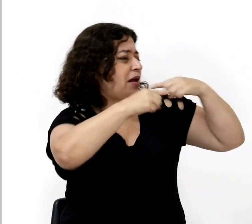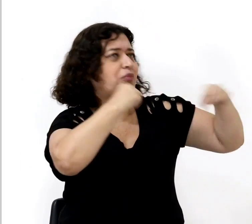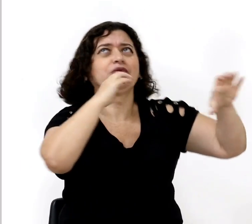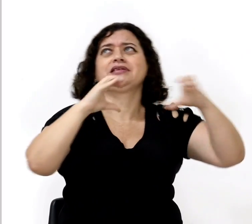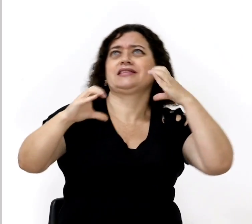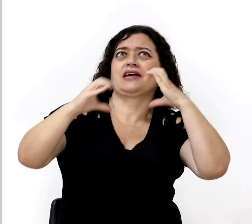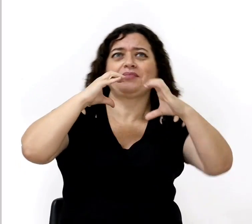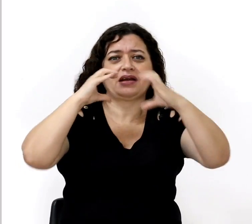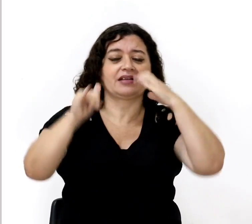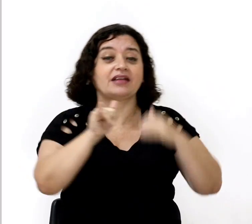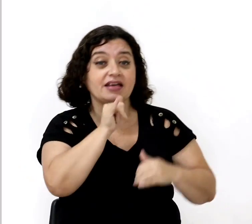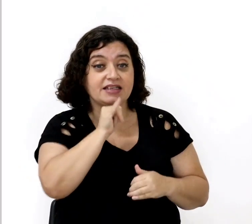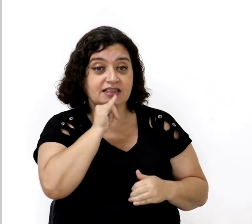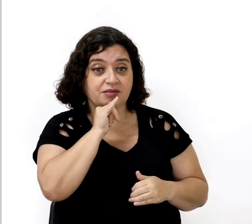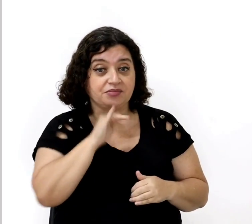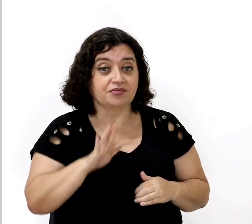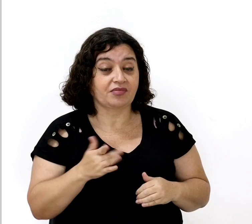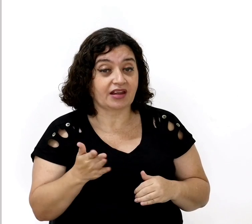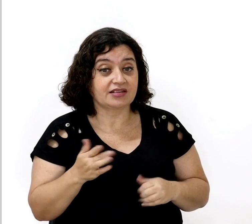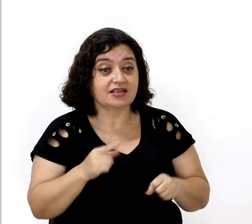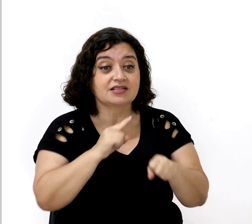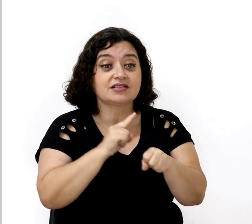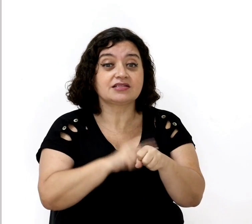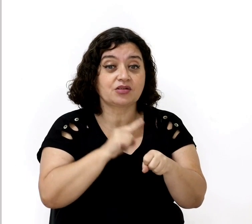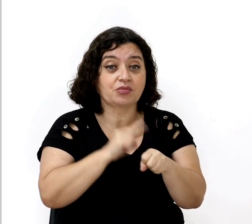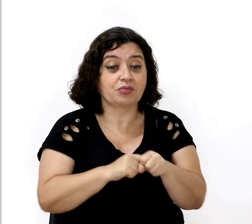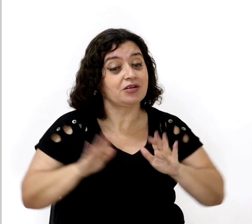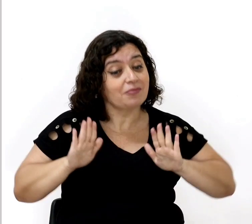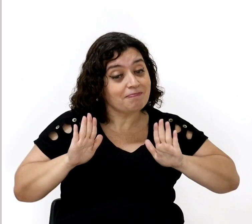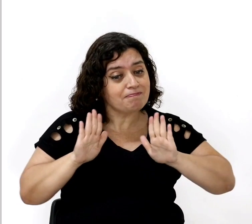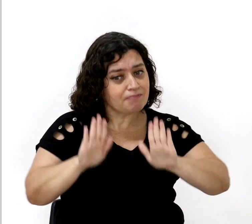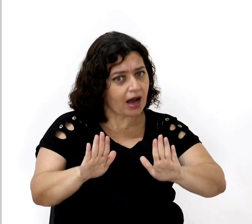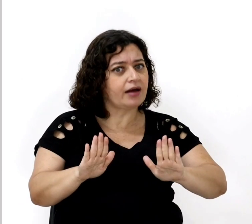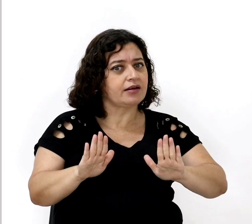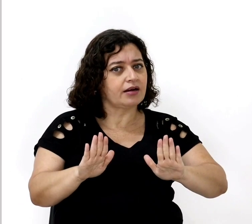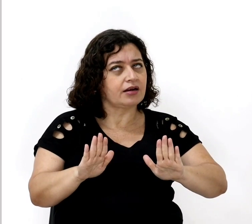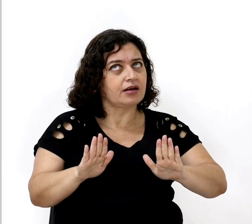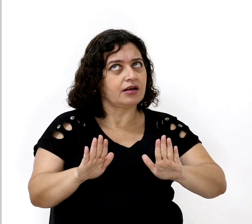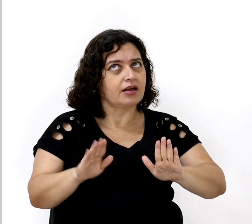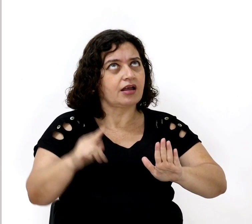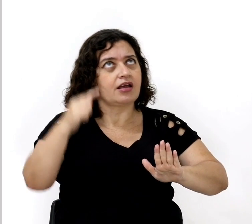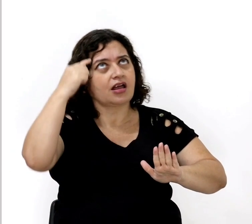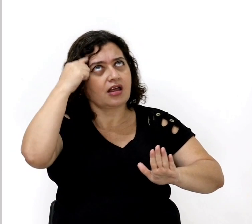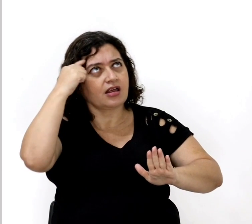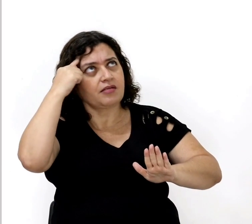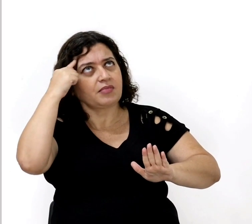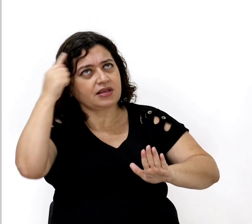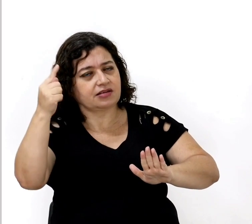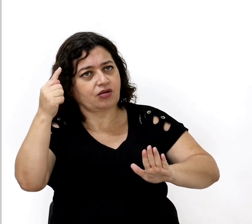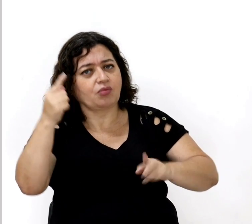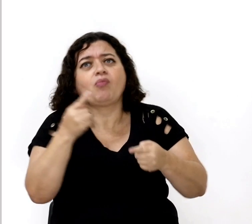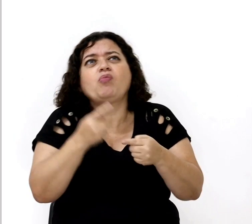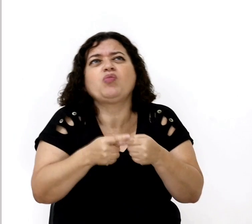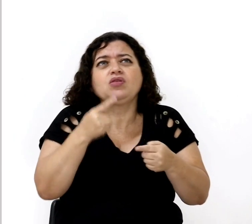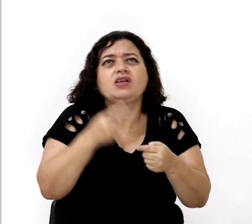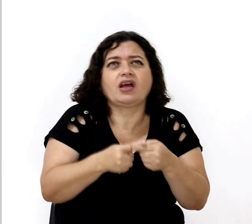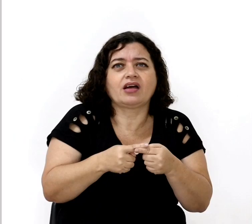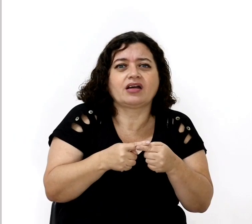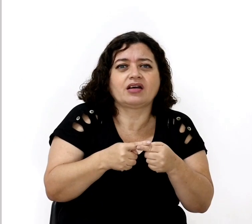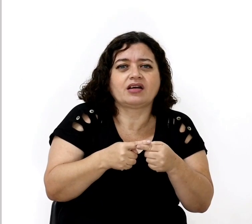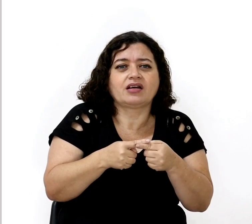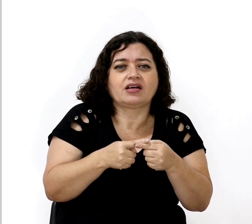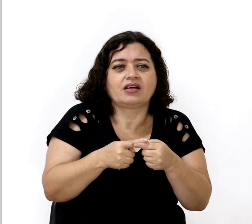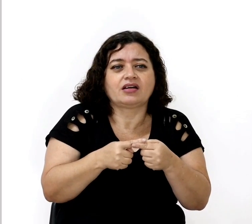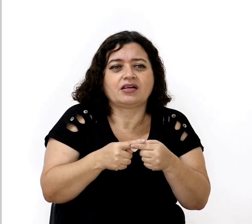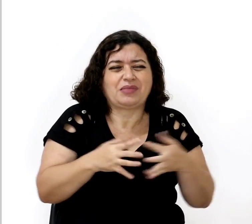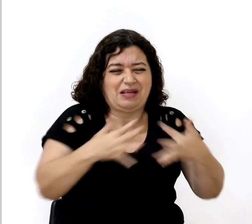música, para cantar. Meu irmão, às vezes é um momento de você parar e pensar assim, peraí, eu tenho esse talento todo, para quê? Não